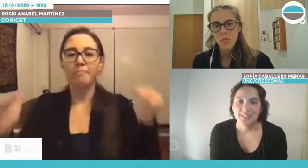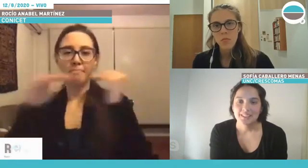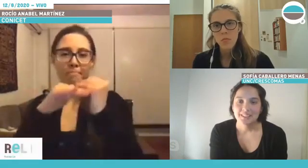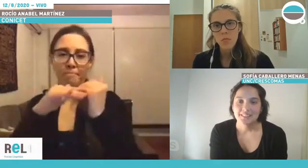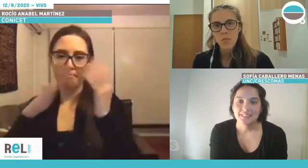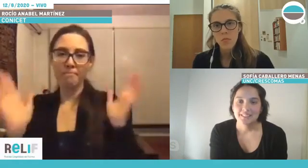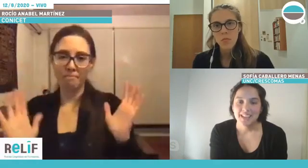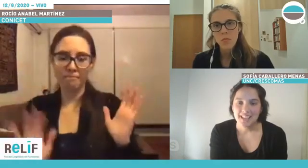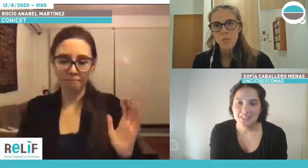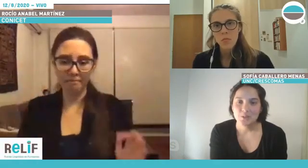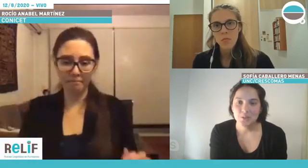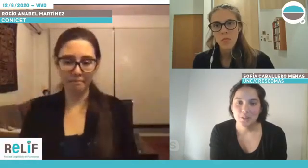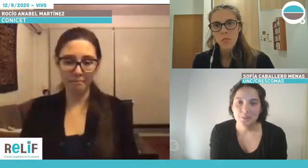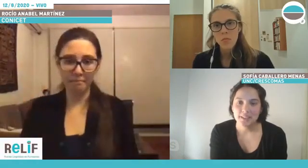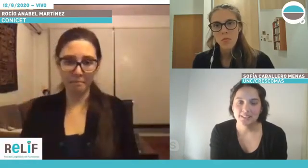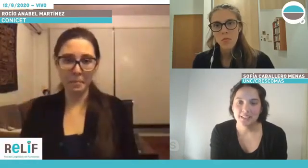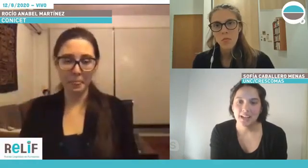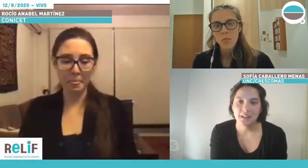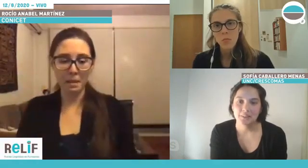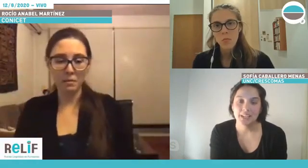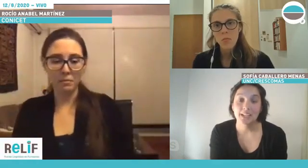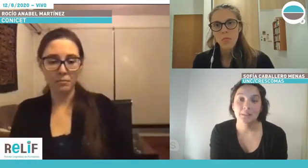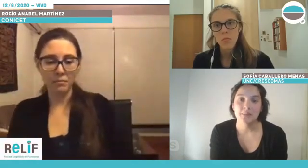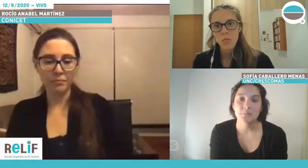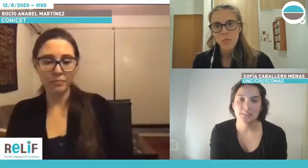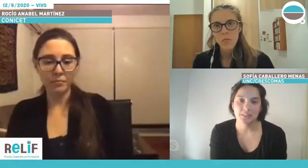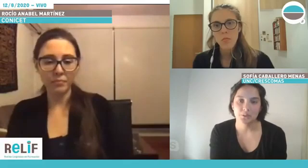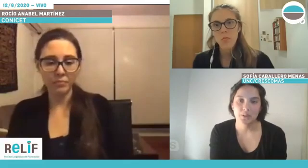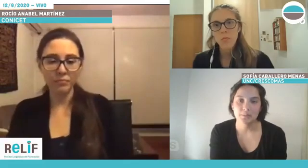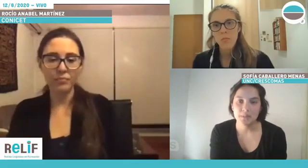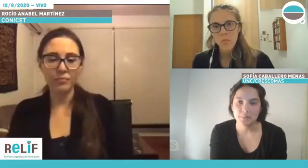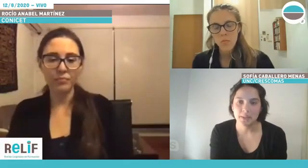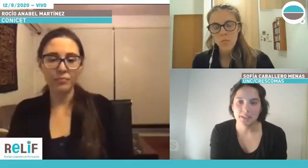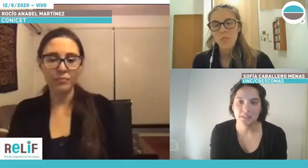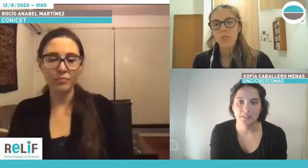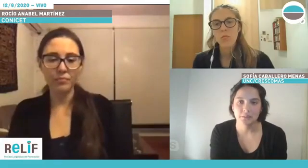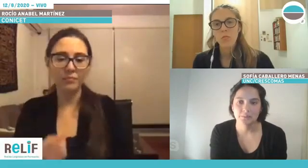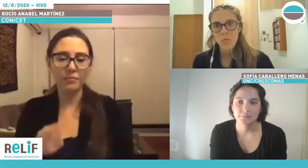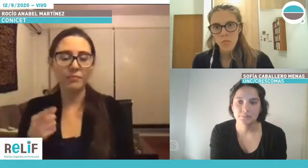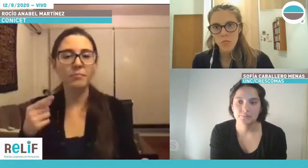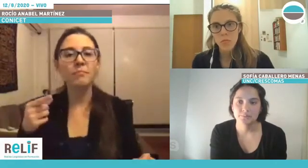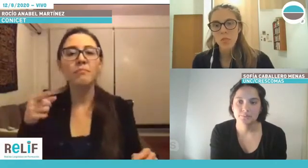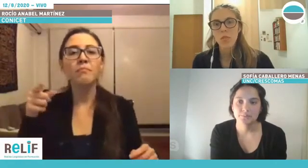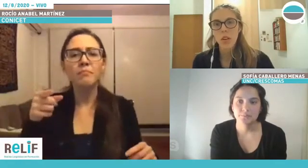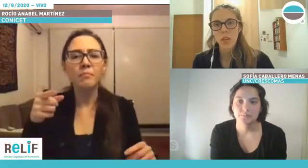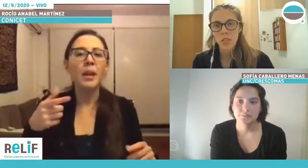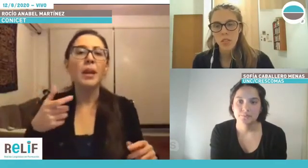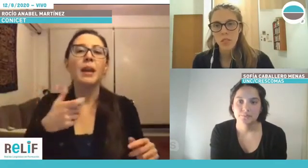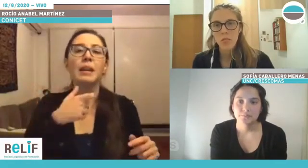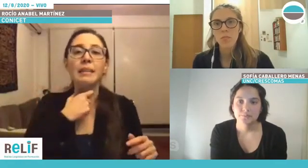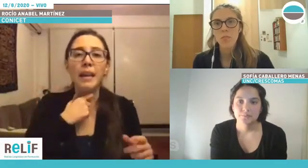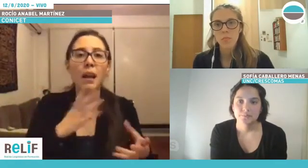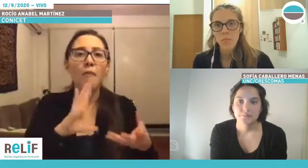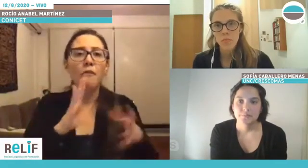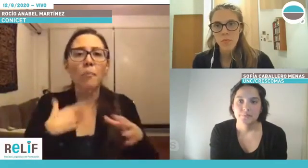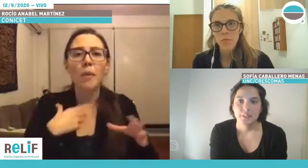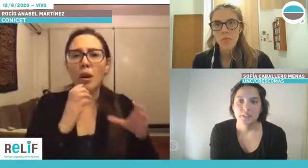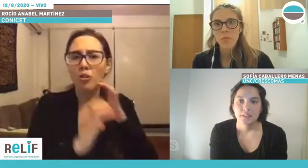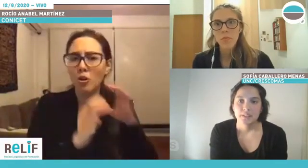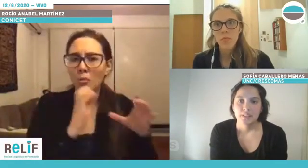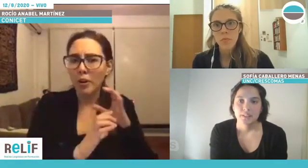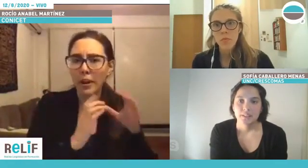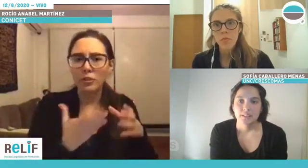digamos, que esos 2 idiomas tengan el mismo estatus, el mismo prestigio. Ok.